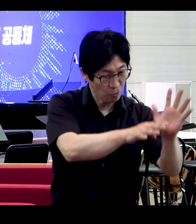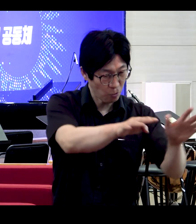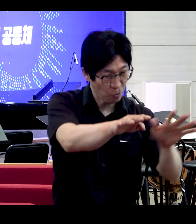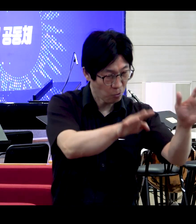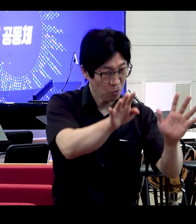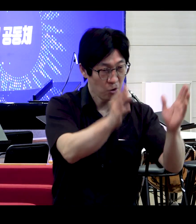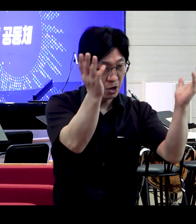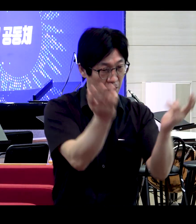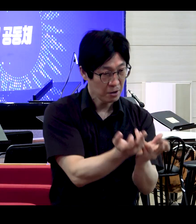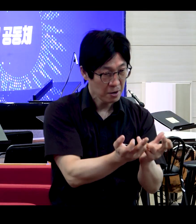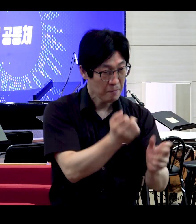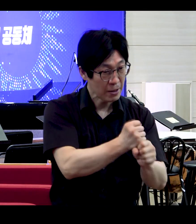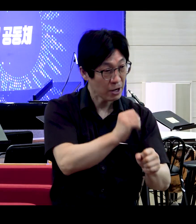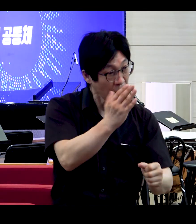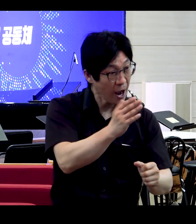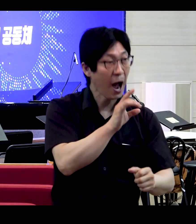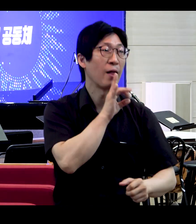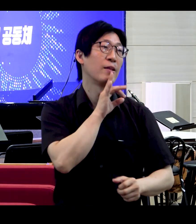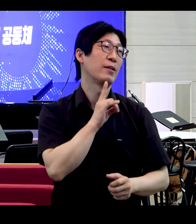만들어지지 않는다는 거예요.